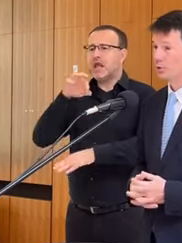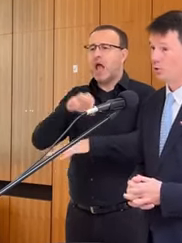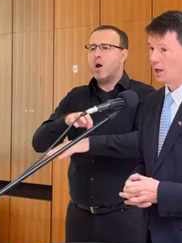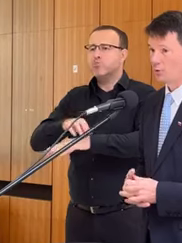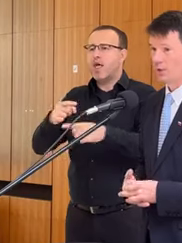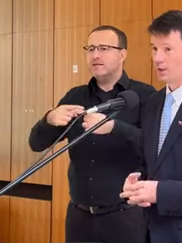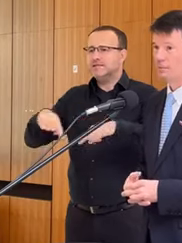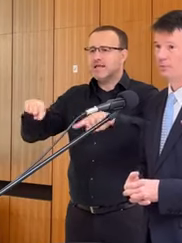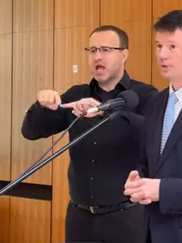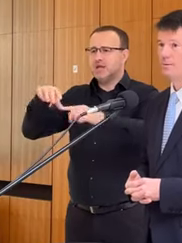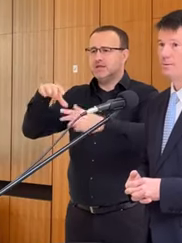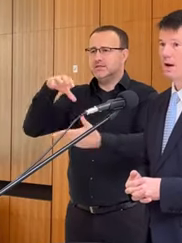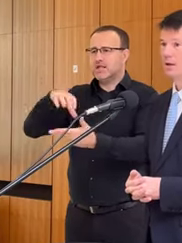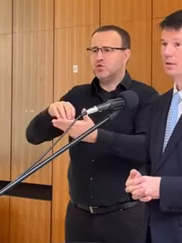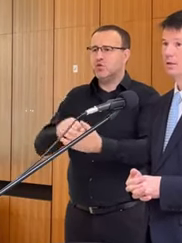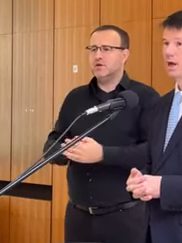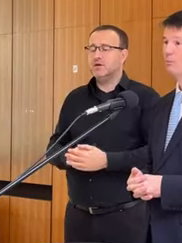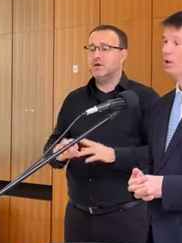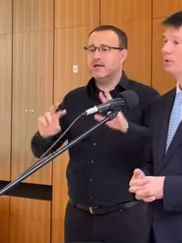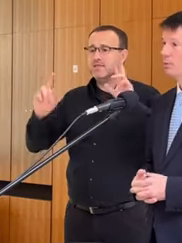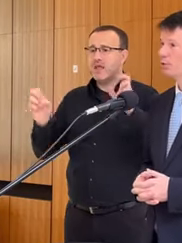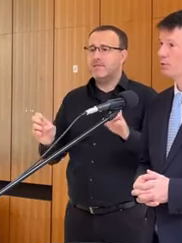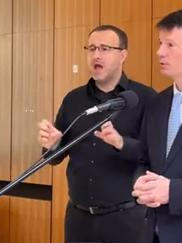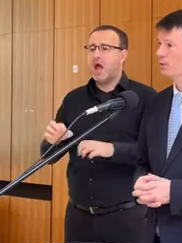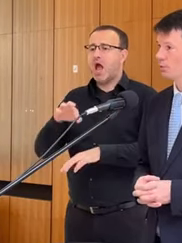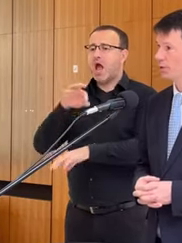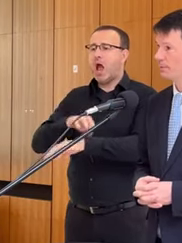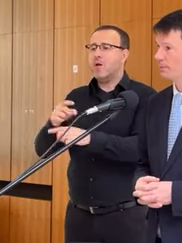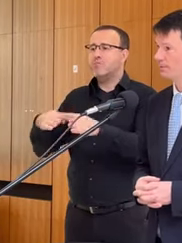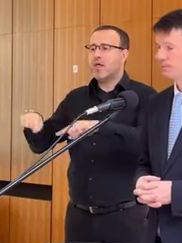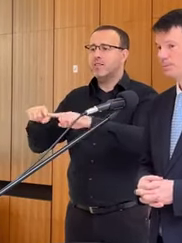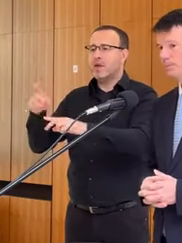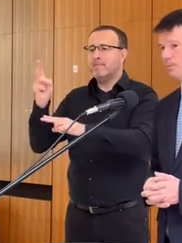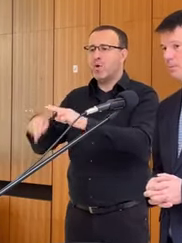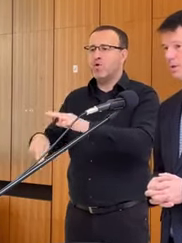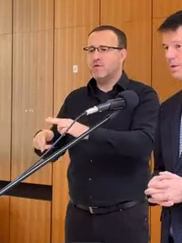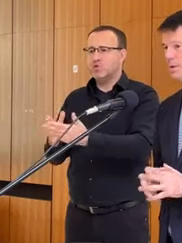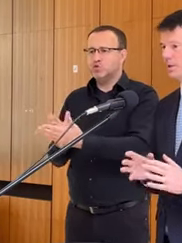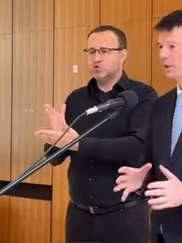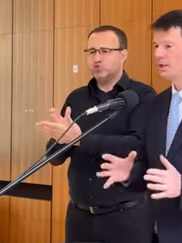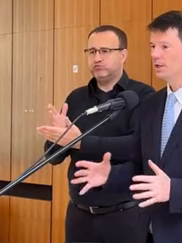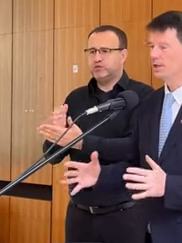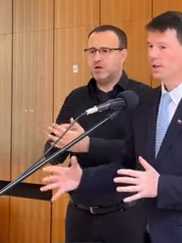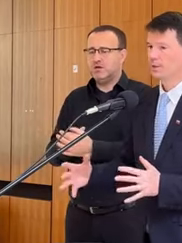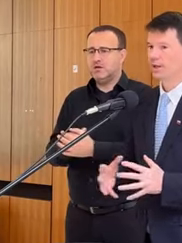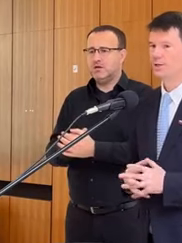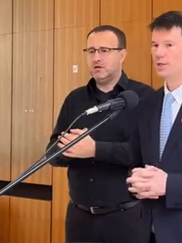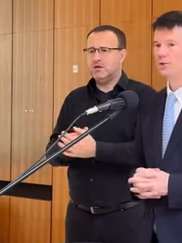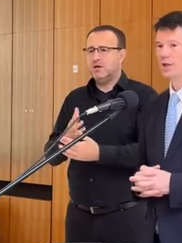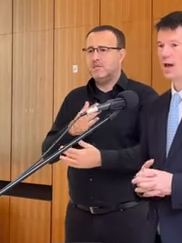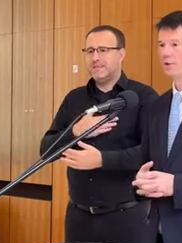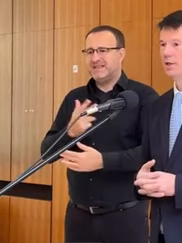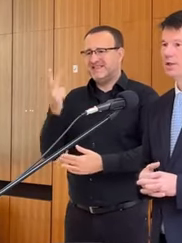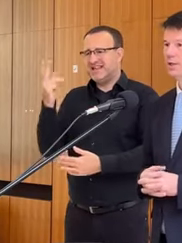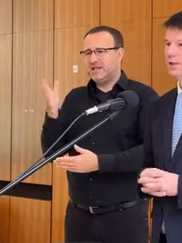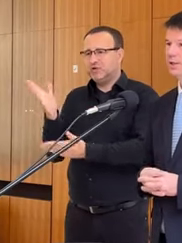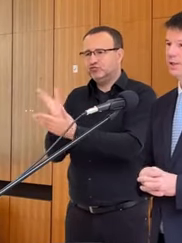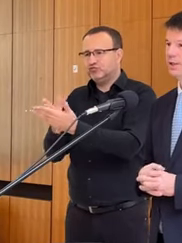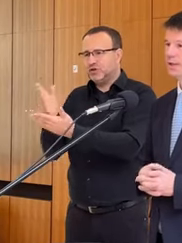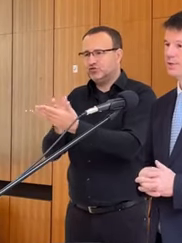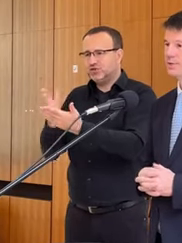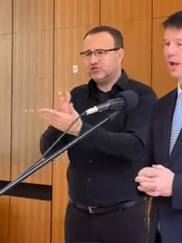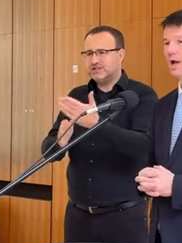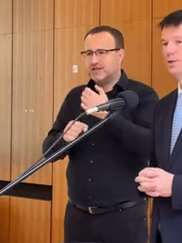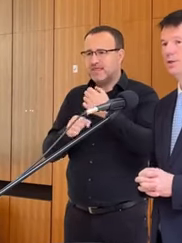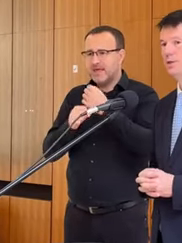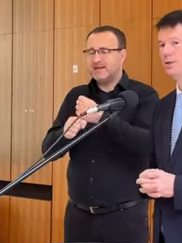ambulantný sektor, a to je najmä téma ambulantných pohotovostných služieb, kde máme tri také dielčie návrhy. Jeden